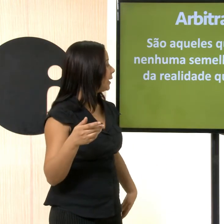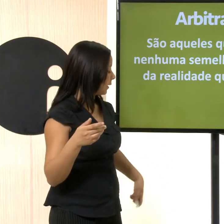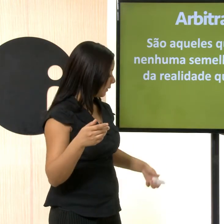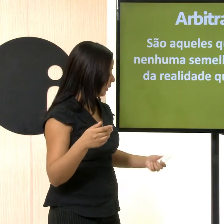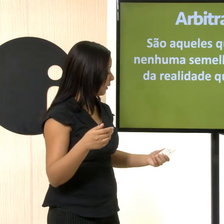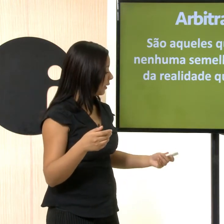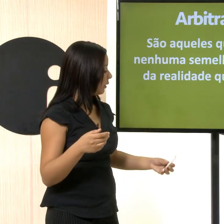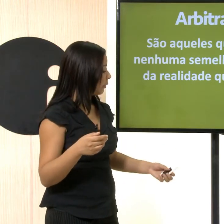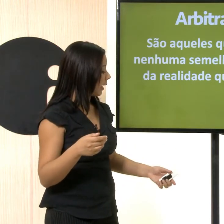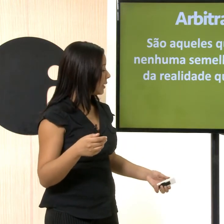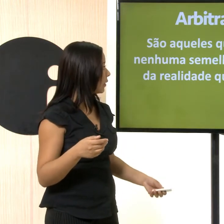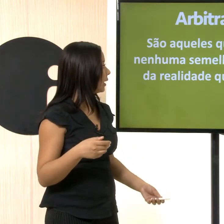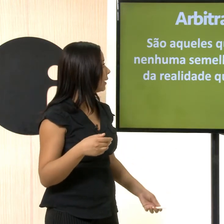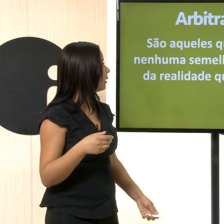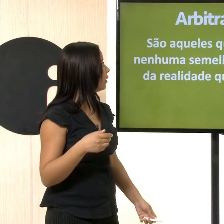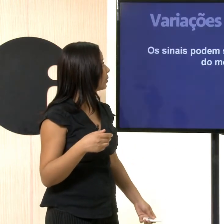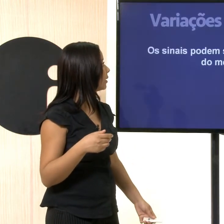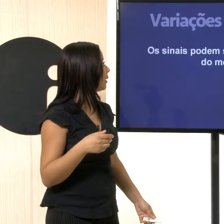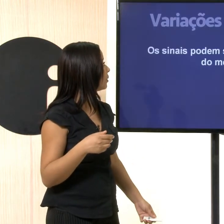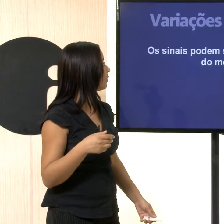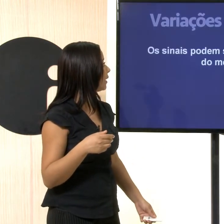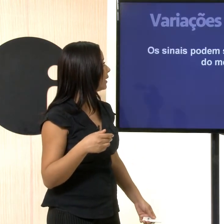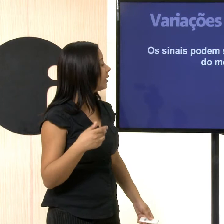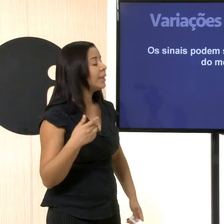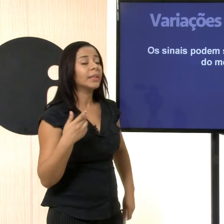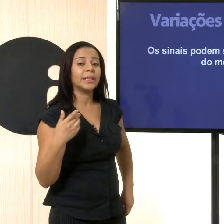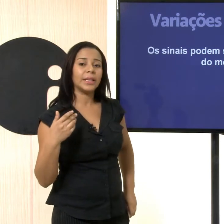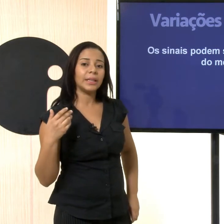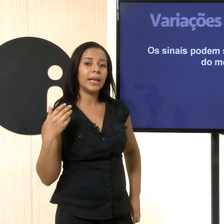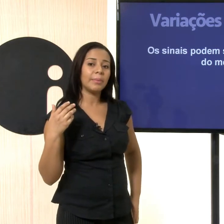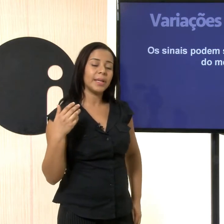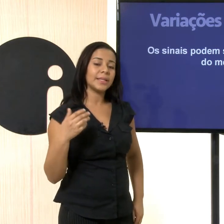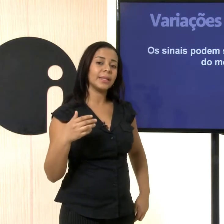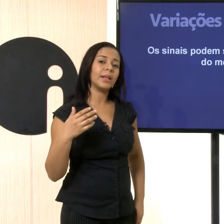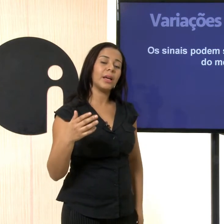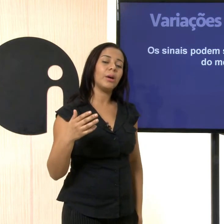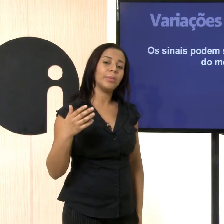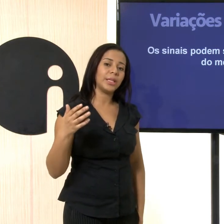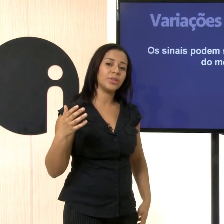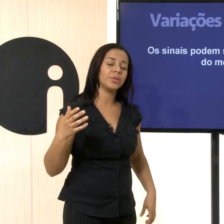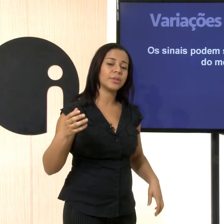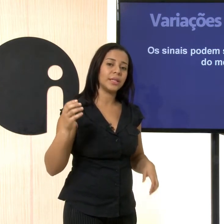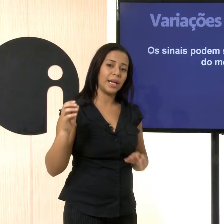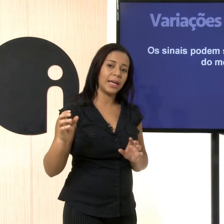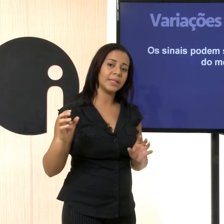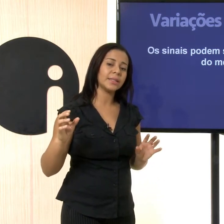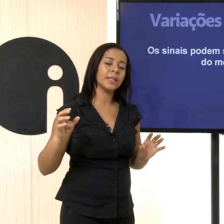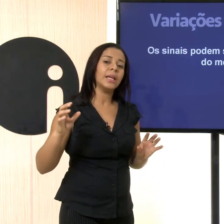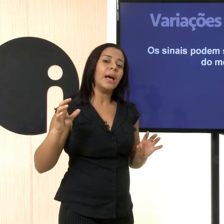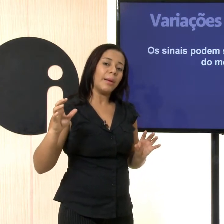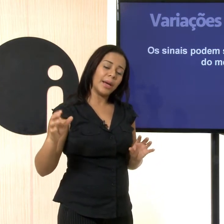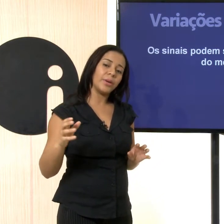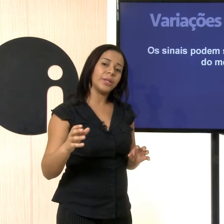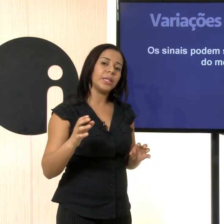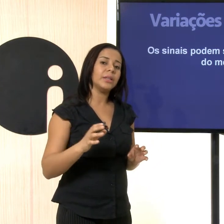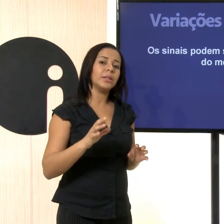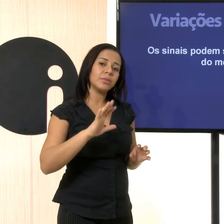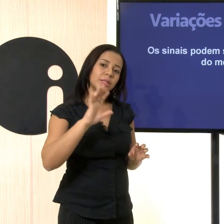aí, no caso, nós podemos ver que representa realmente que os sinais, a maioria não